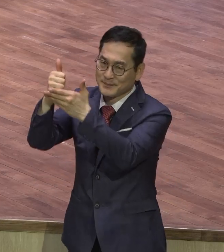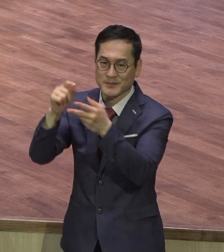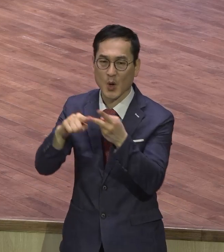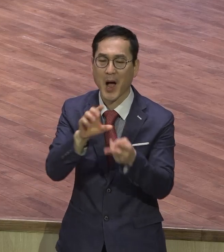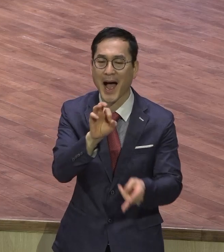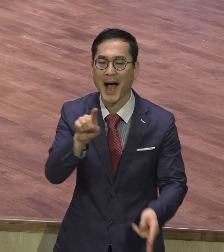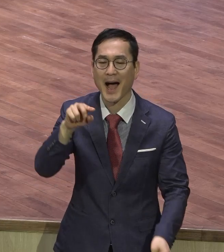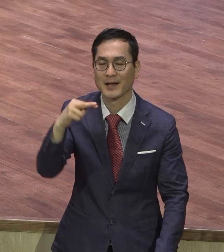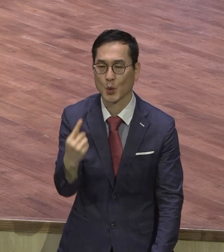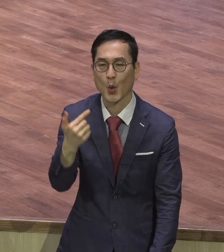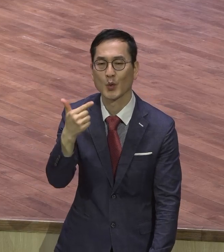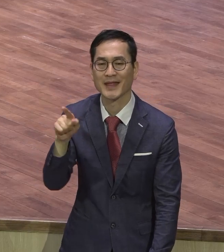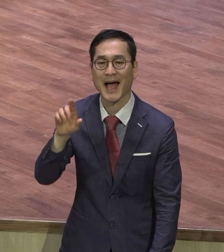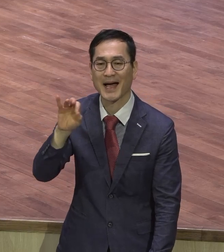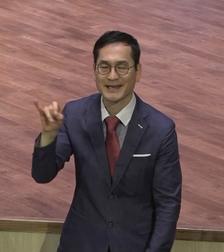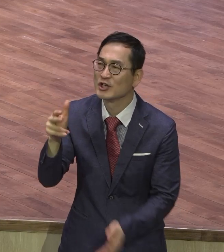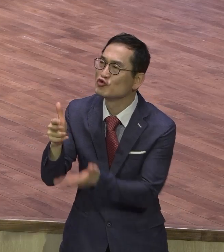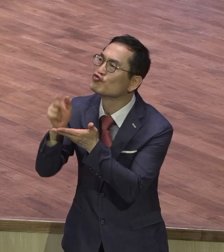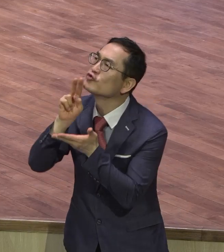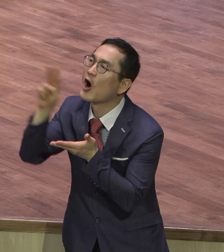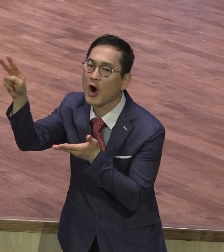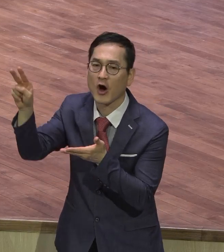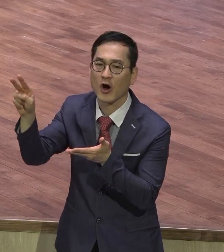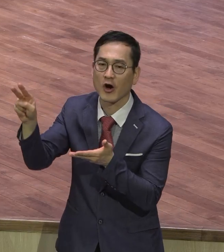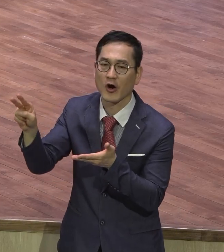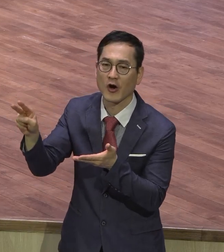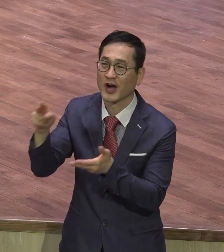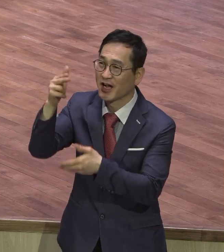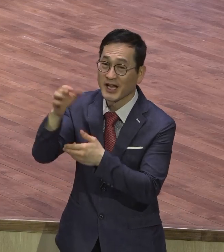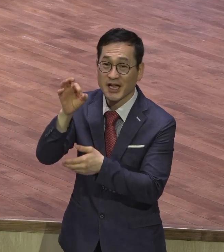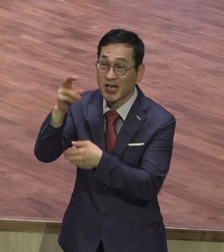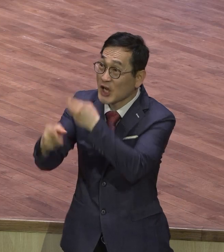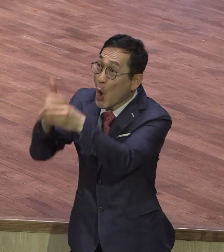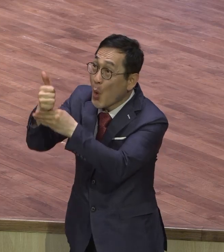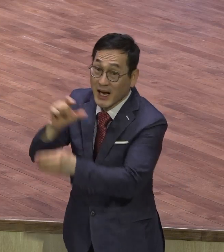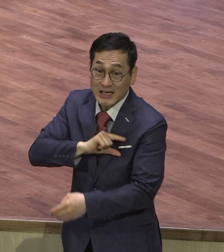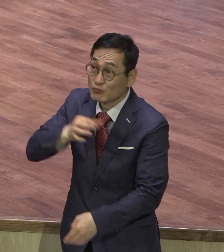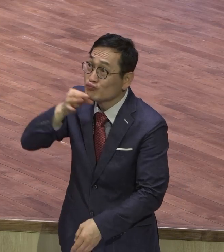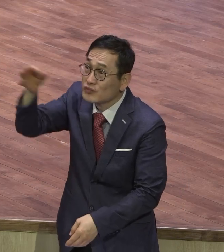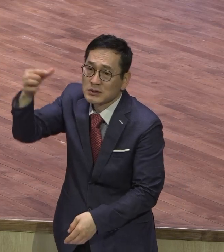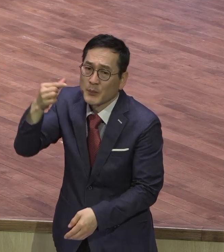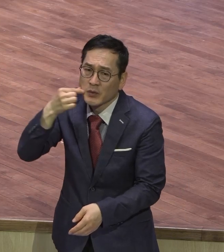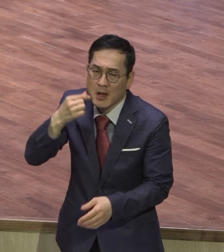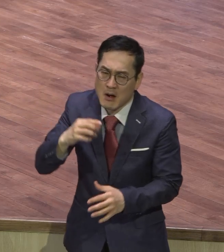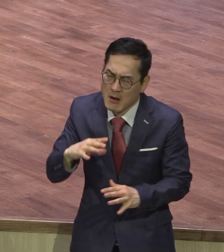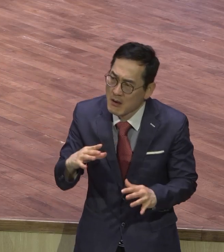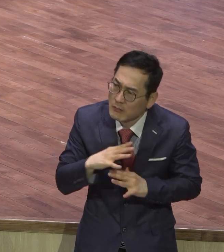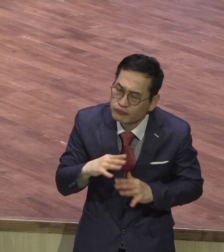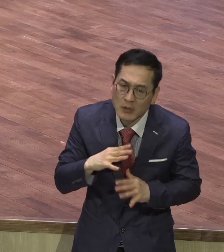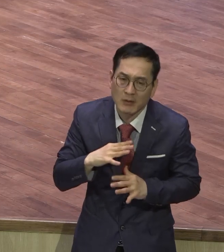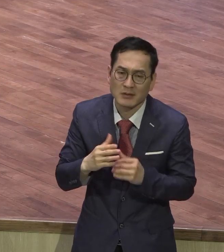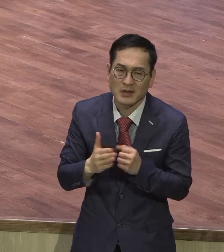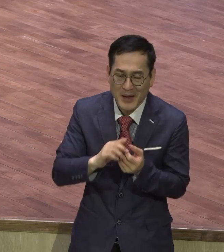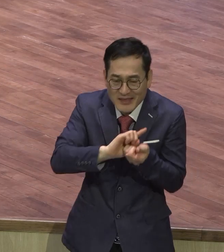그렇게 이름을 대신해서 이름 대신 사용할 정도로 그렇게